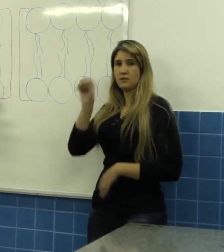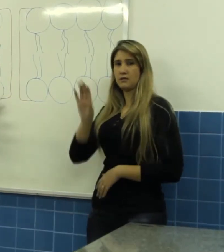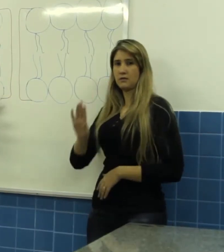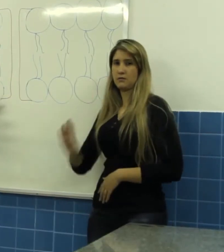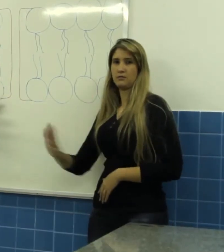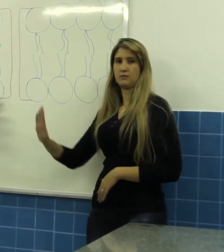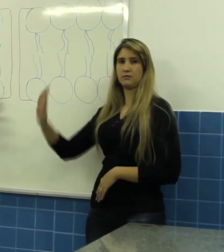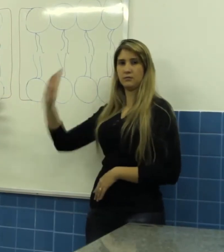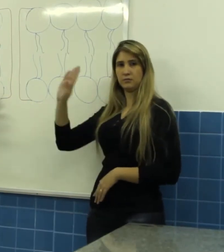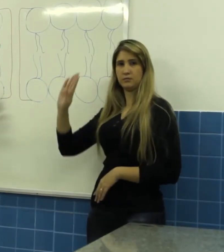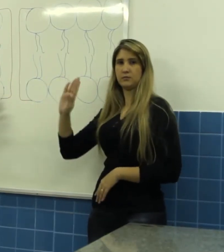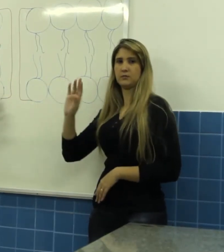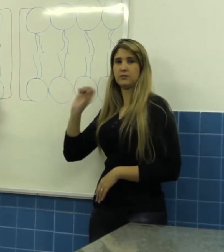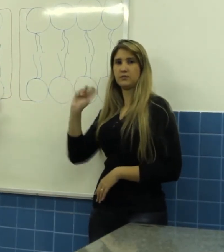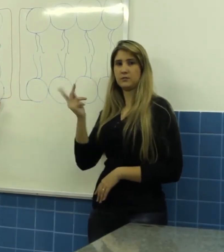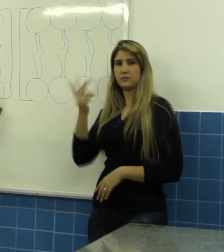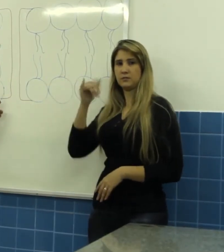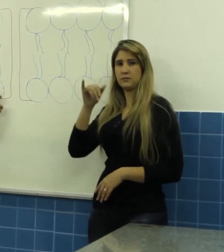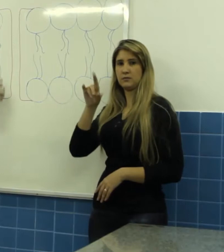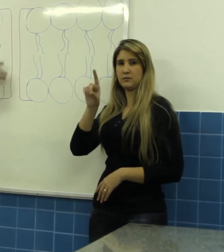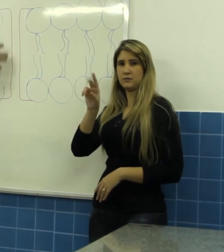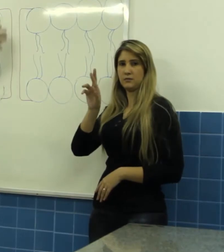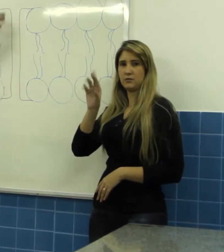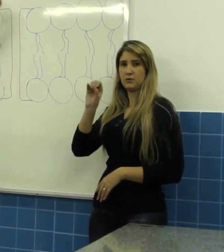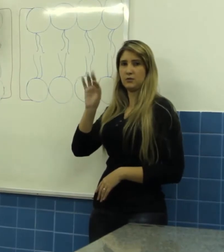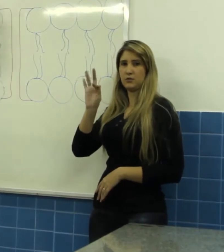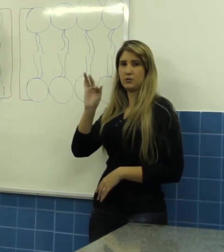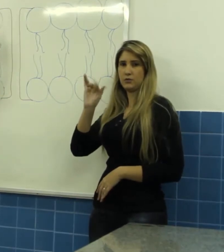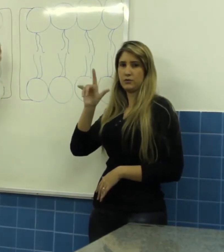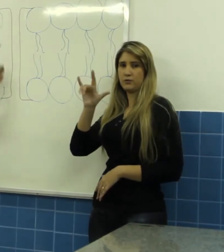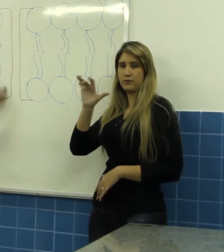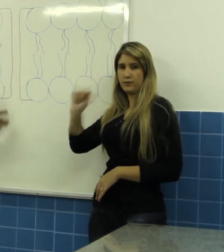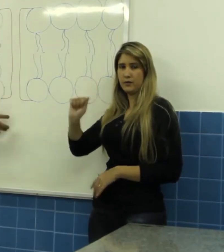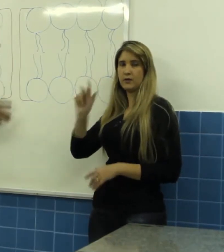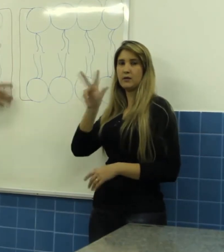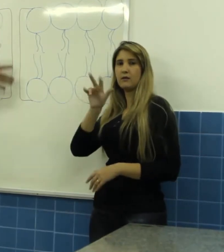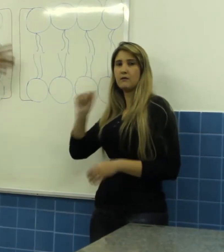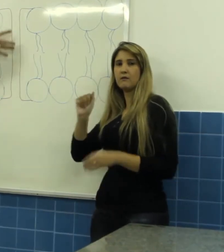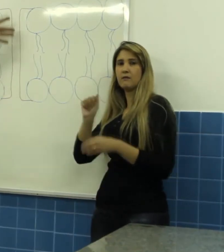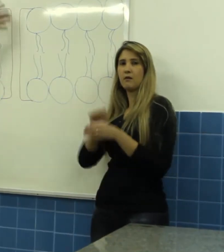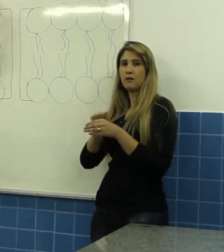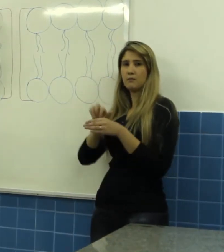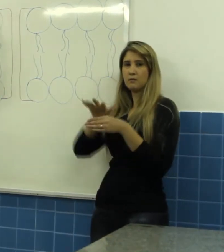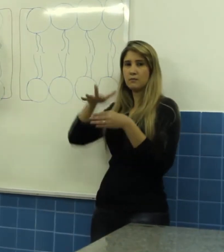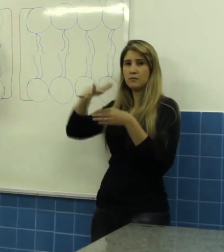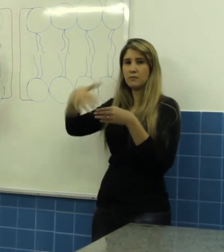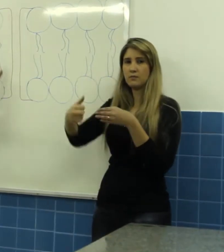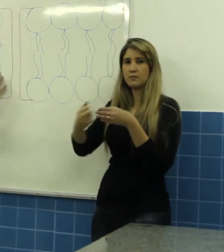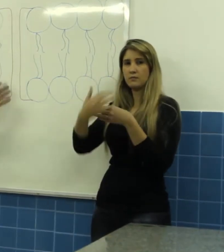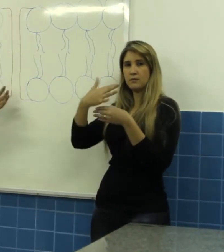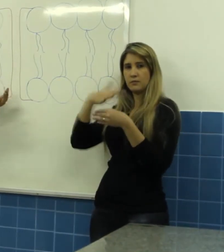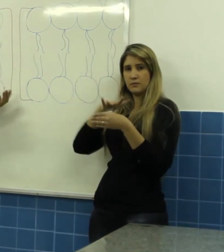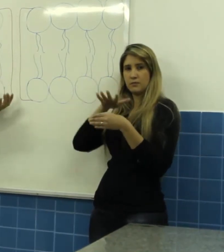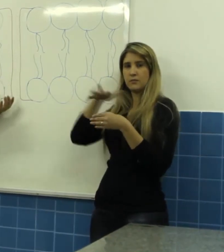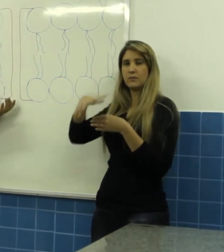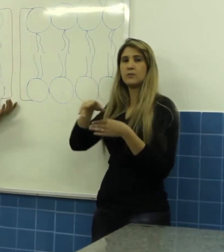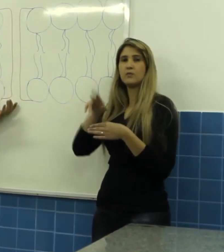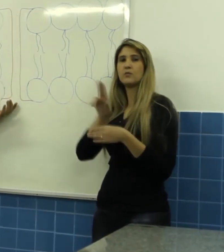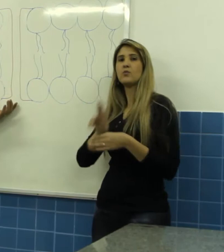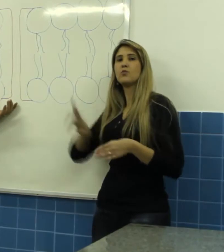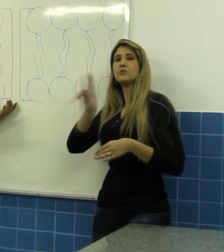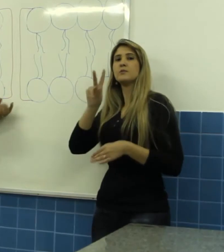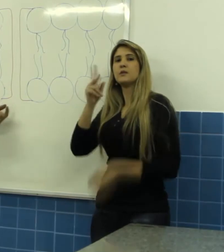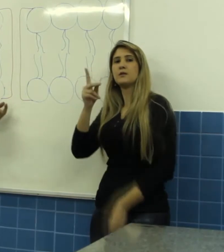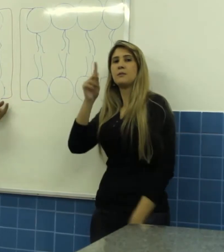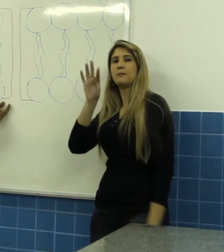substâncias hidrofílicas, elas vão transitar pela membrana plasmática através dessas